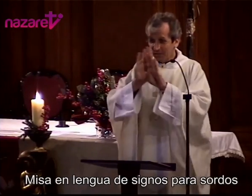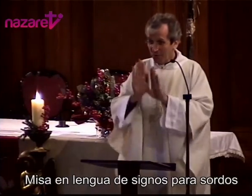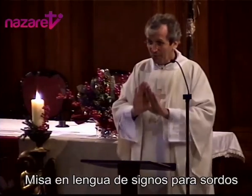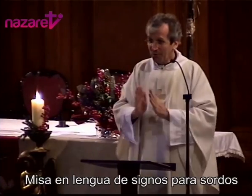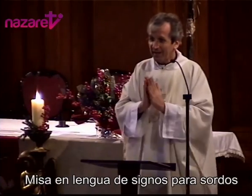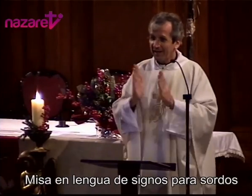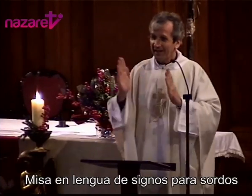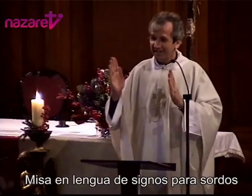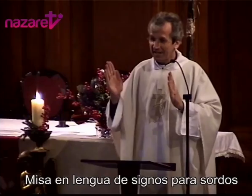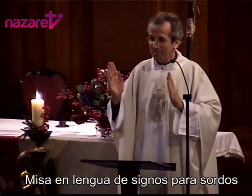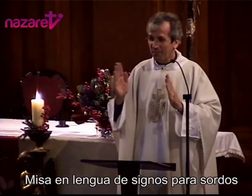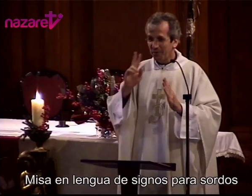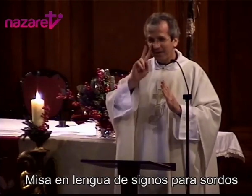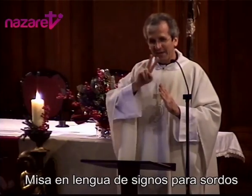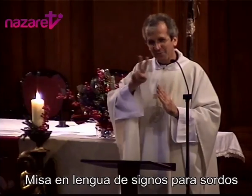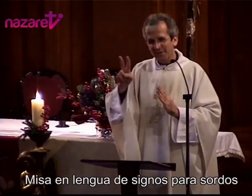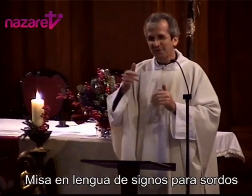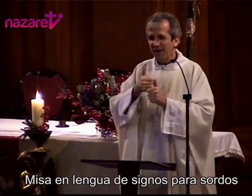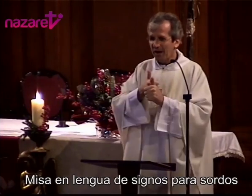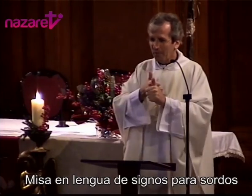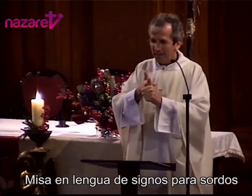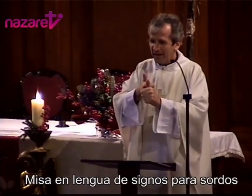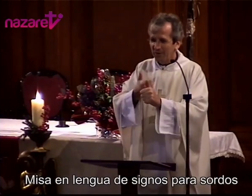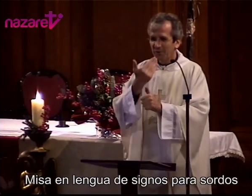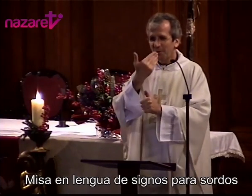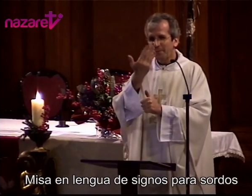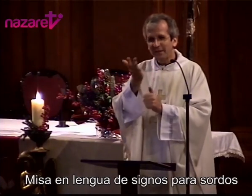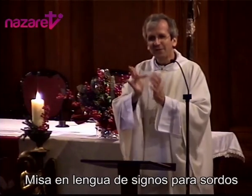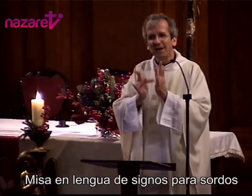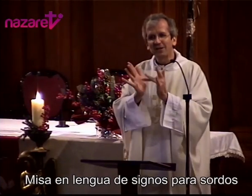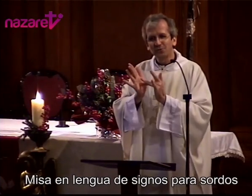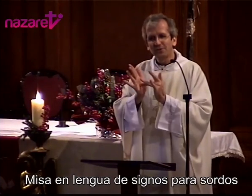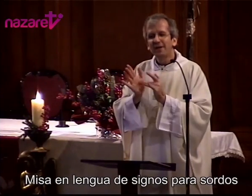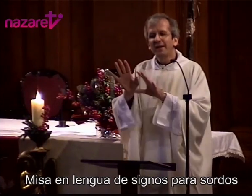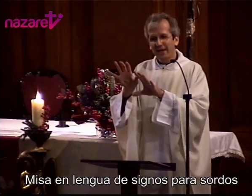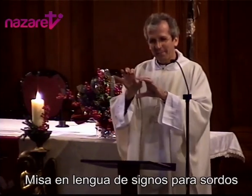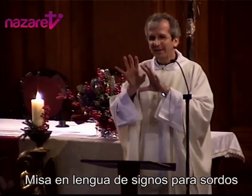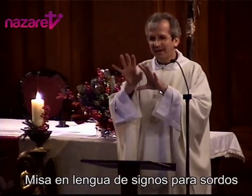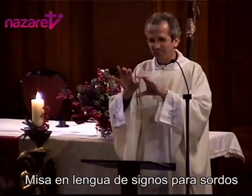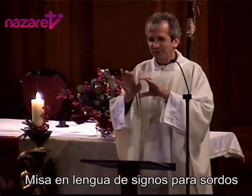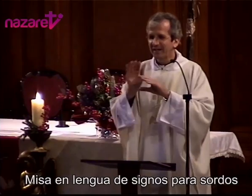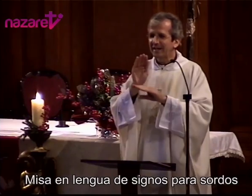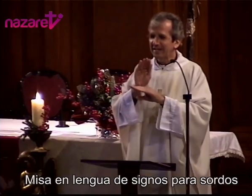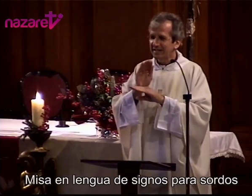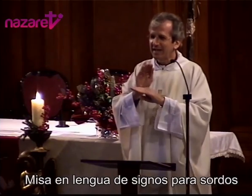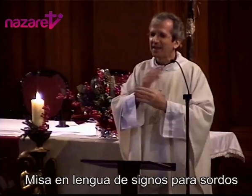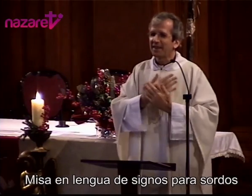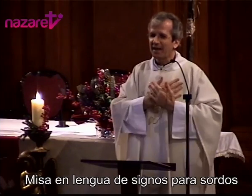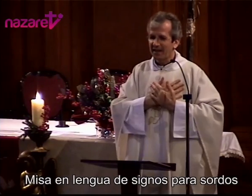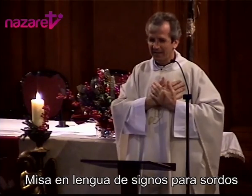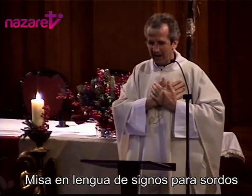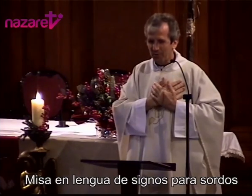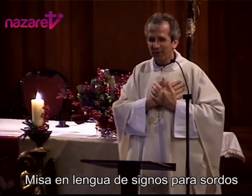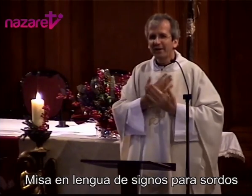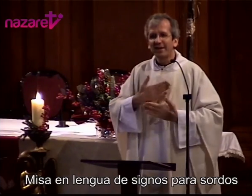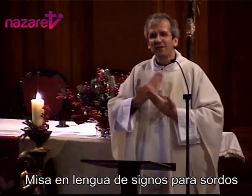pues concluye este tiempo en que hemos ido acompañando, pidiendo a Jesús que aprendiéramos esta enseñanza